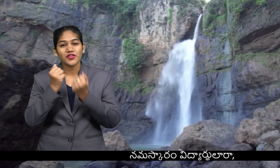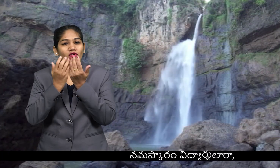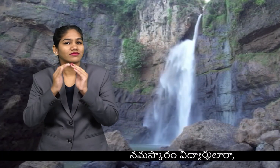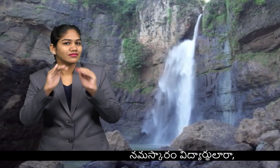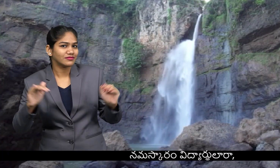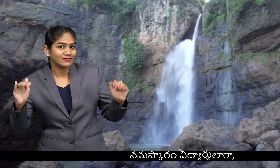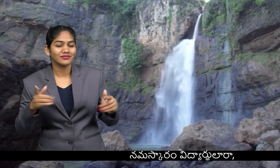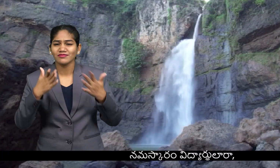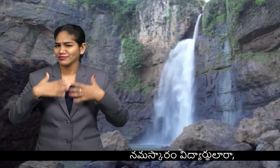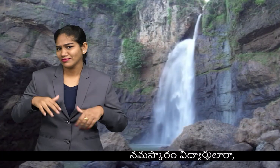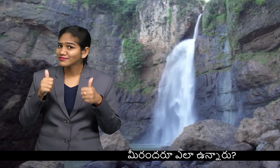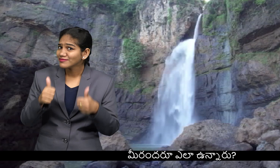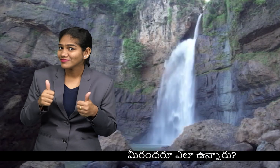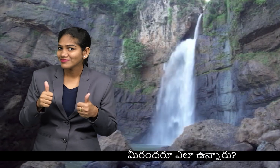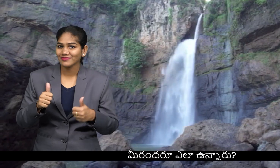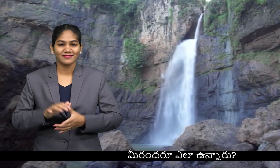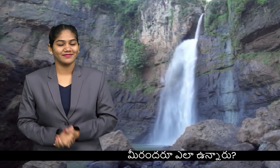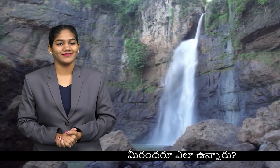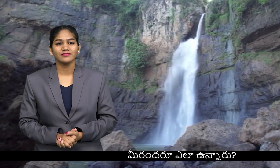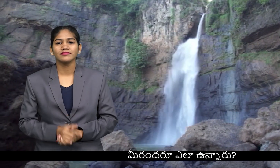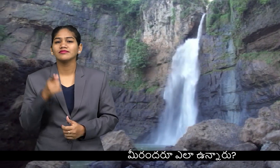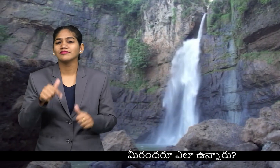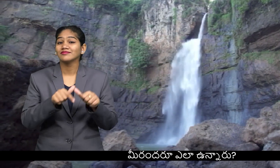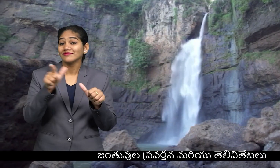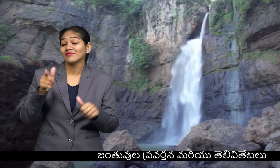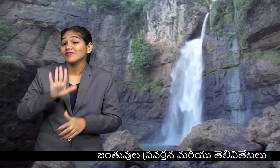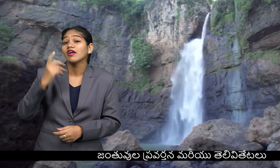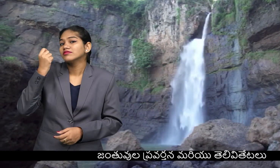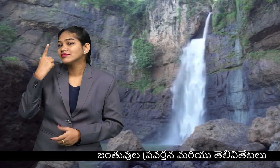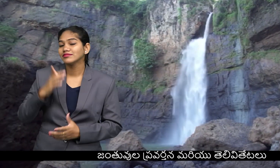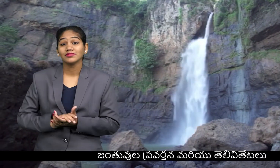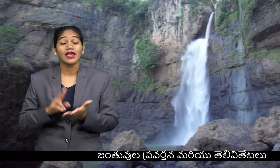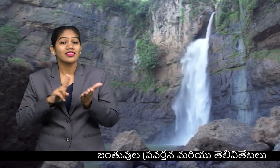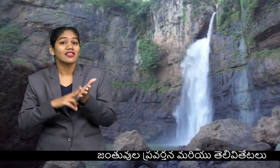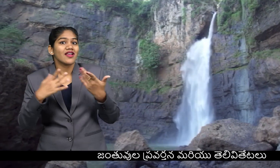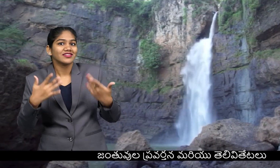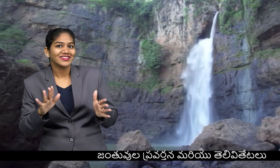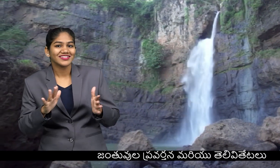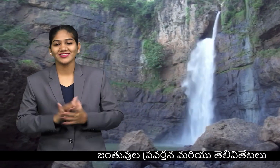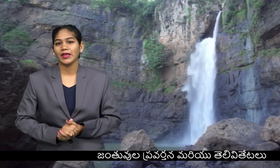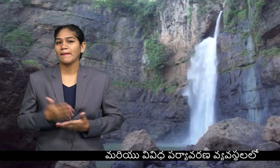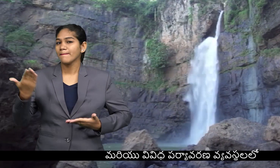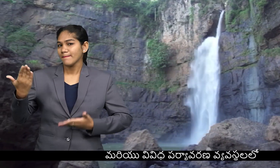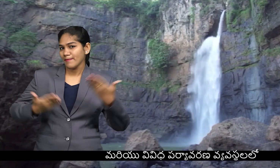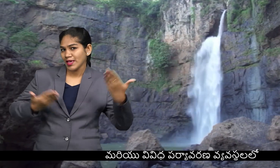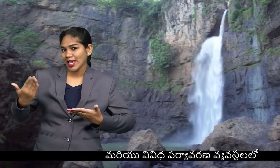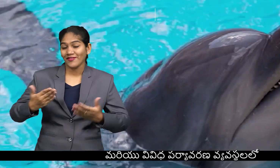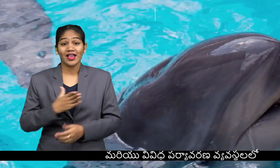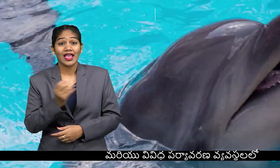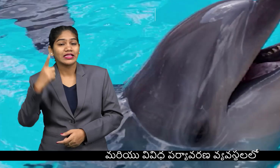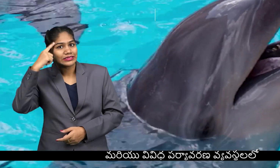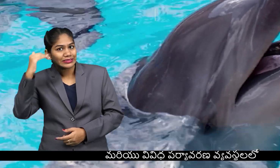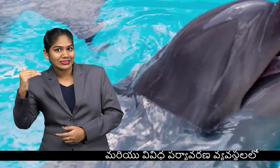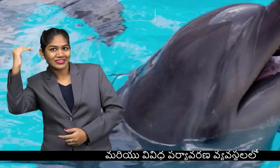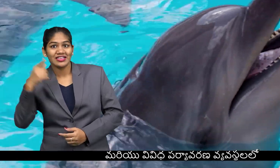నమస్కారం విద్యార్థులారా, మీరందరూ ఎలా ఉన్నారు? జంతువుల ప్రవర్తన మరియు తెలివితేటలు మరియు